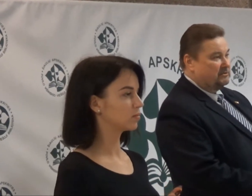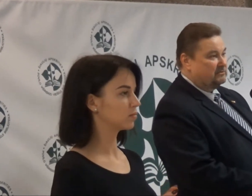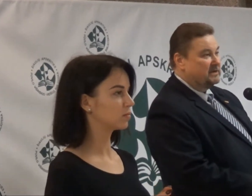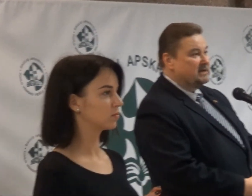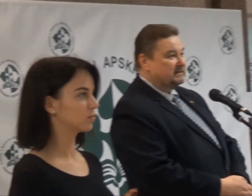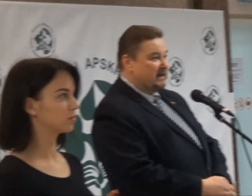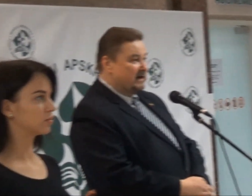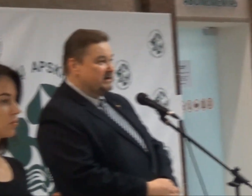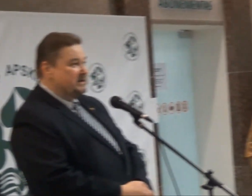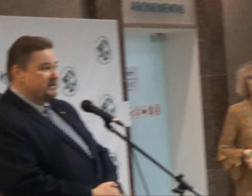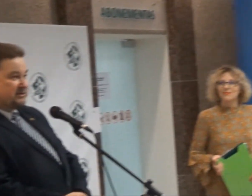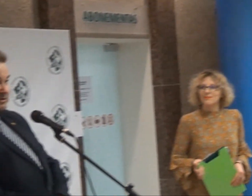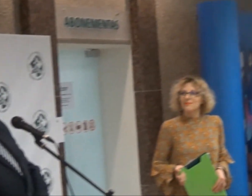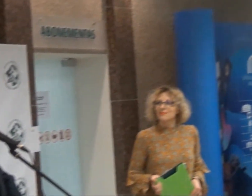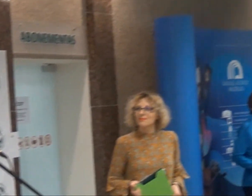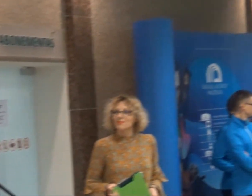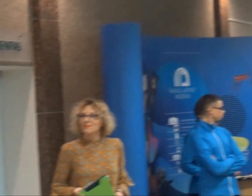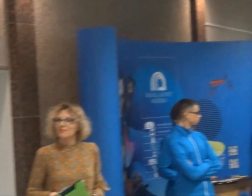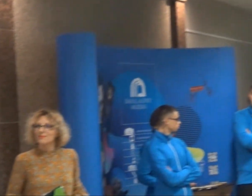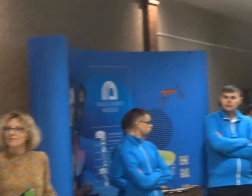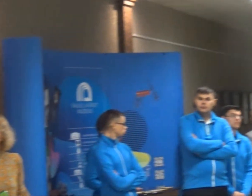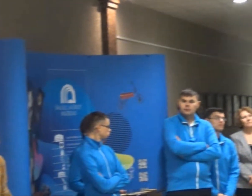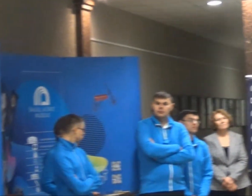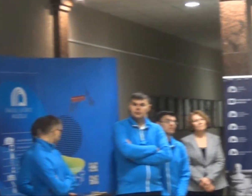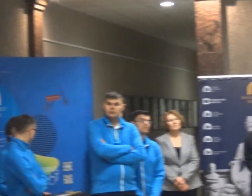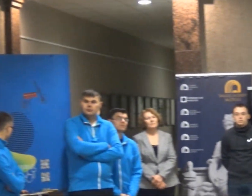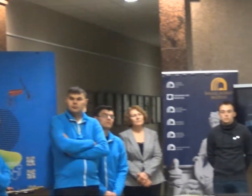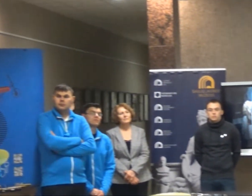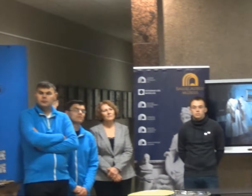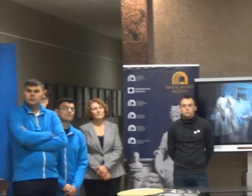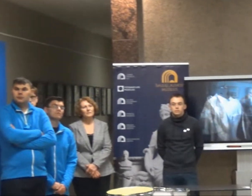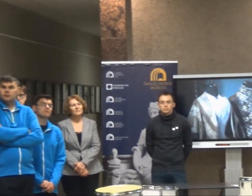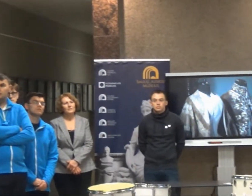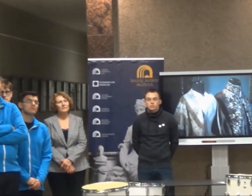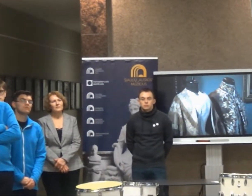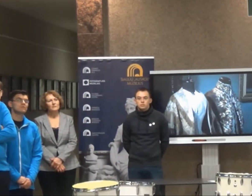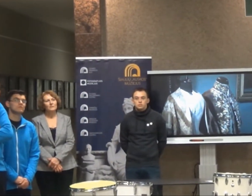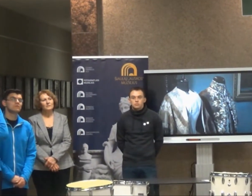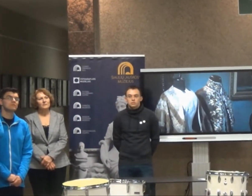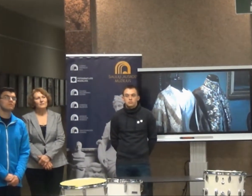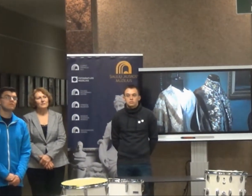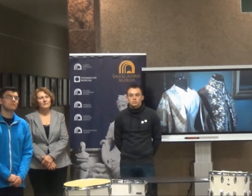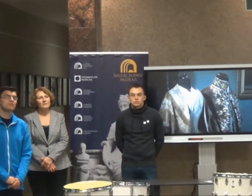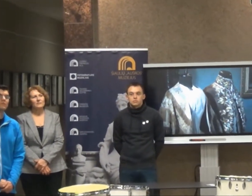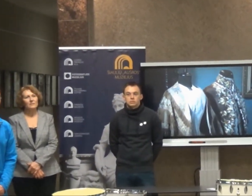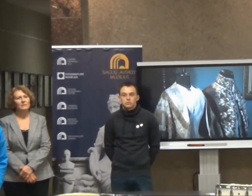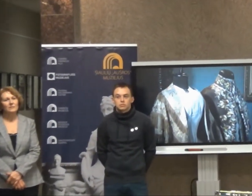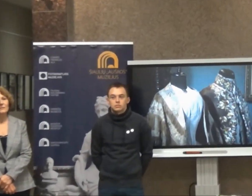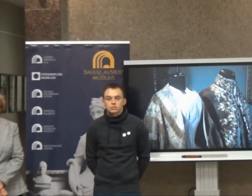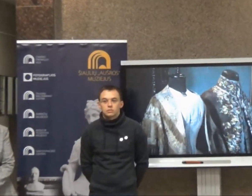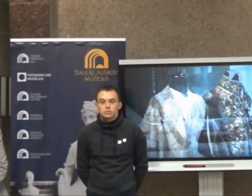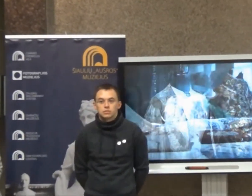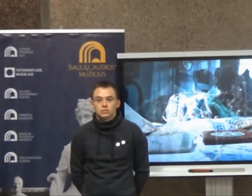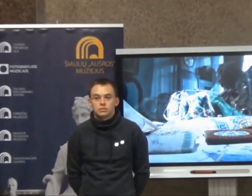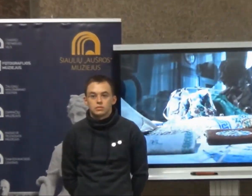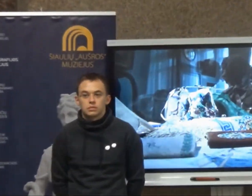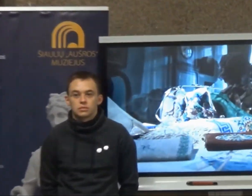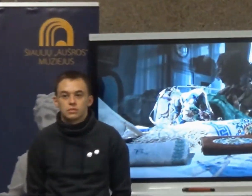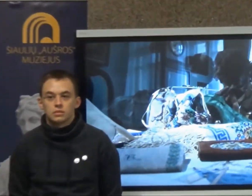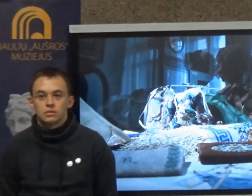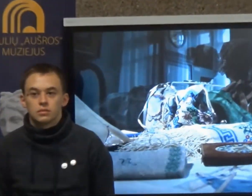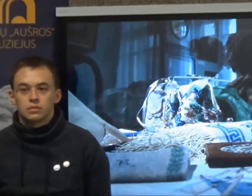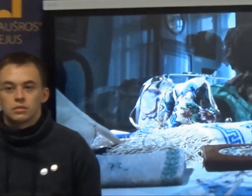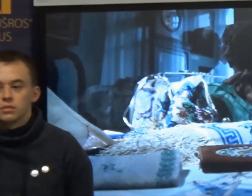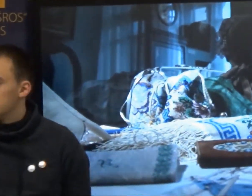tūkstančių eurų. Na, nežinau, jau žinau, kad finansų ministerijai tai nepatiko, tačiau mūsų